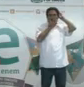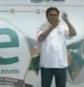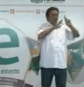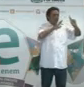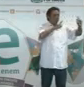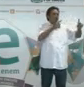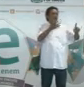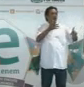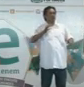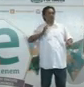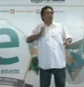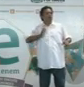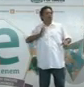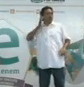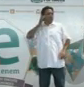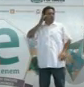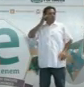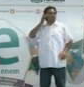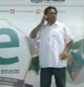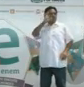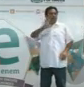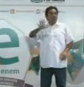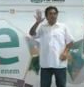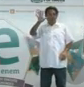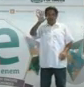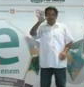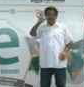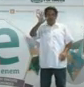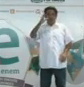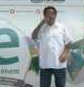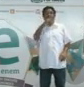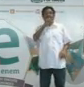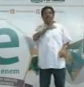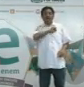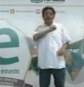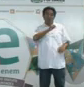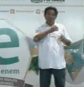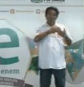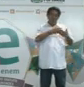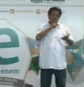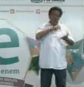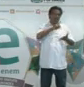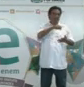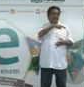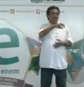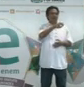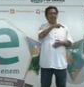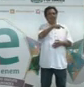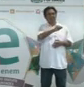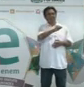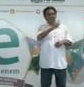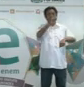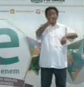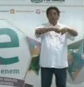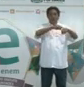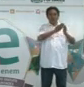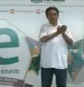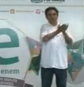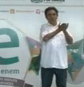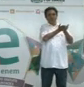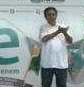ela queria a riqueza e o luxo lá da Europa. Sabe quem era que amava o Diogo? A Moema. Na hora que o